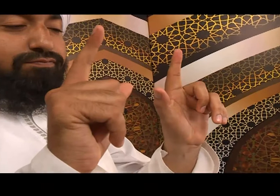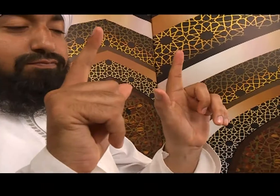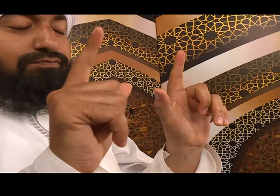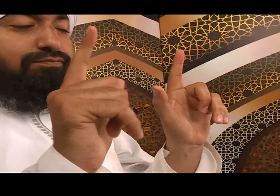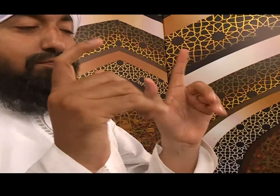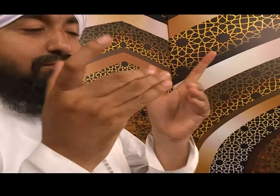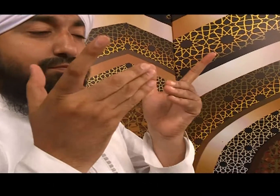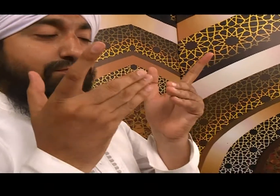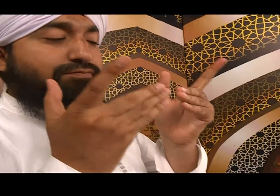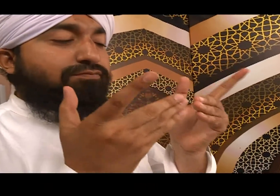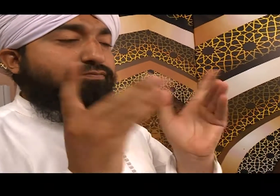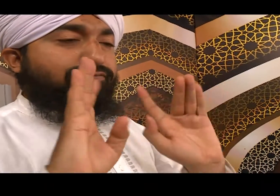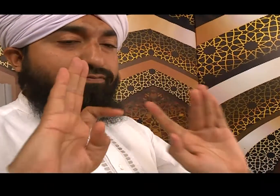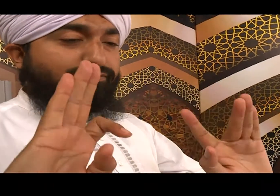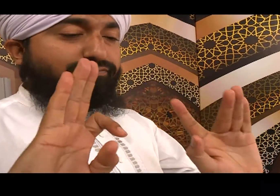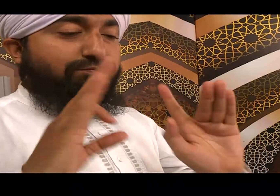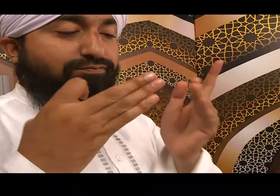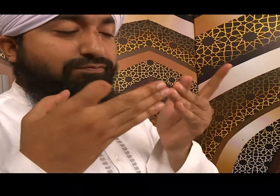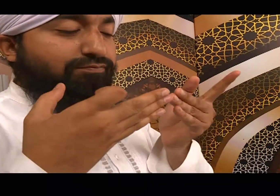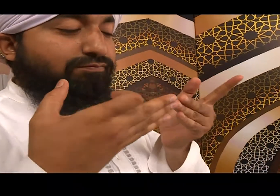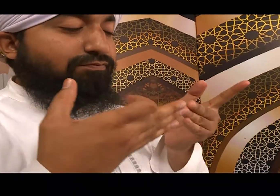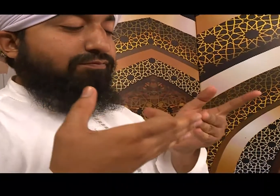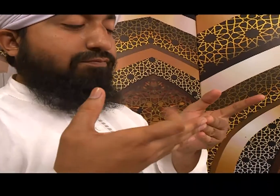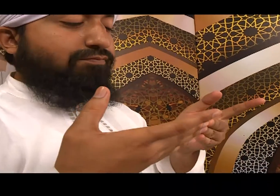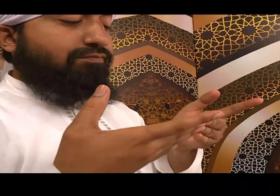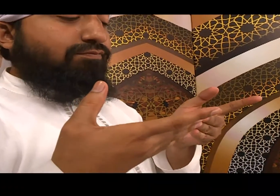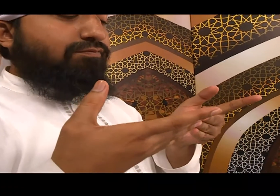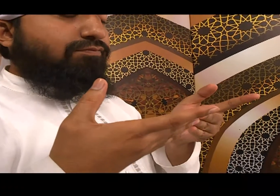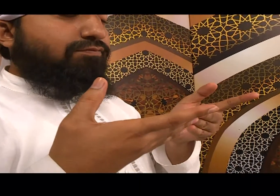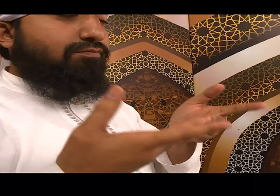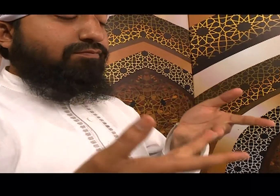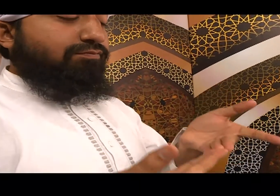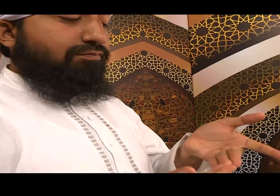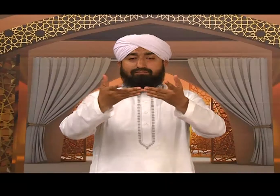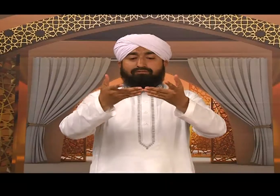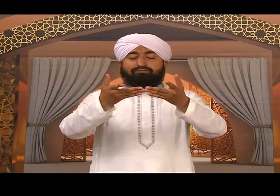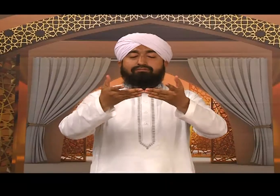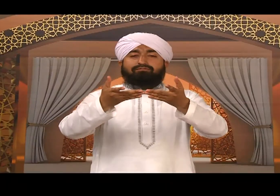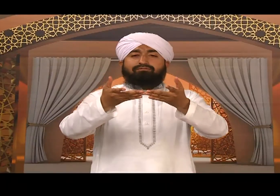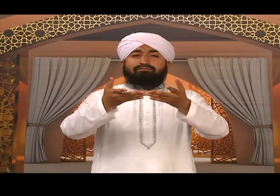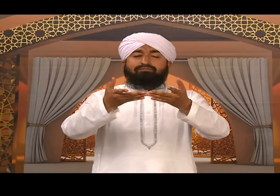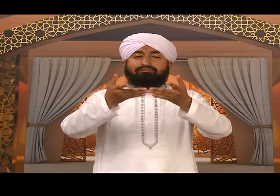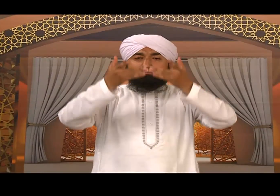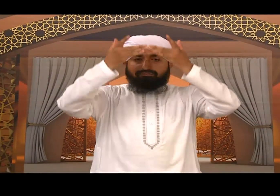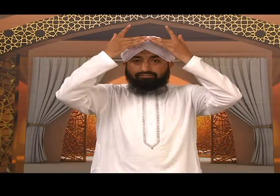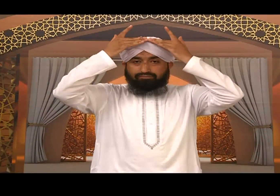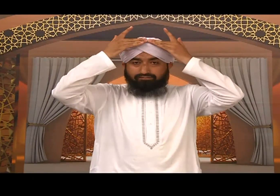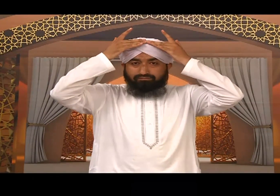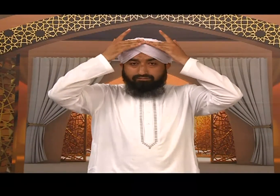کی انگلیوں کو چھوڑ کر دونوں ہاتھ کی 3 انگلیوں کے سرے ایک دوسرے سے ملا لیجئے۔ پیشانی کے بال یا کھال